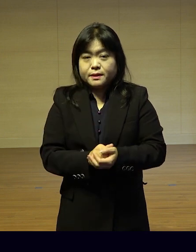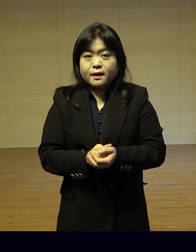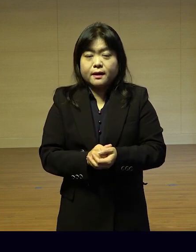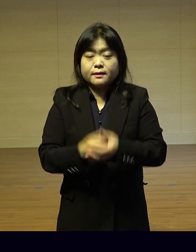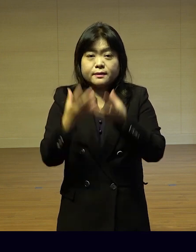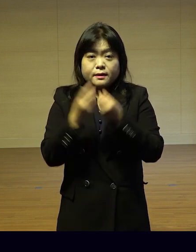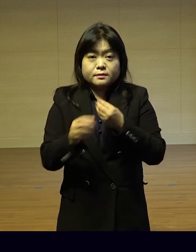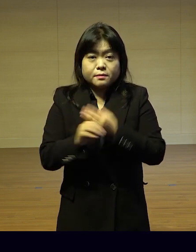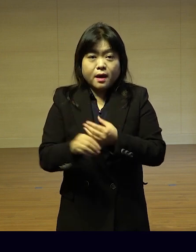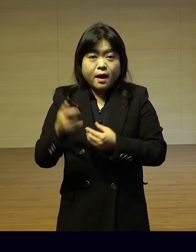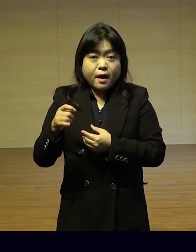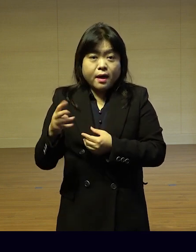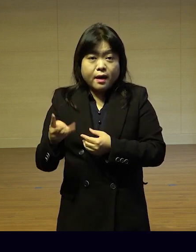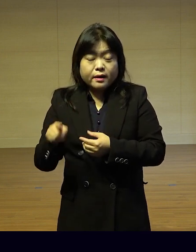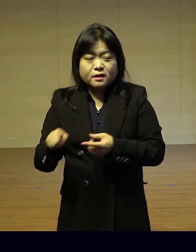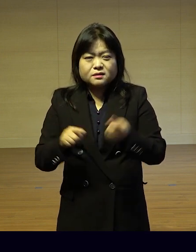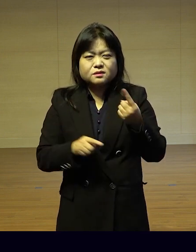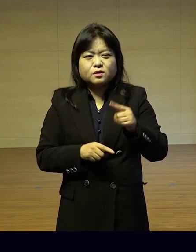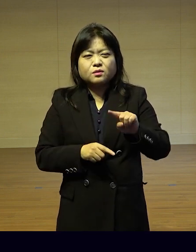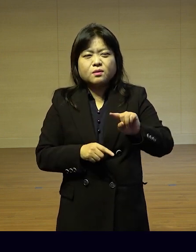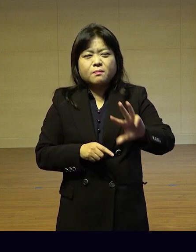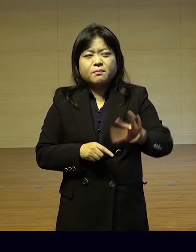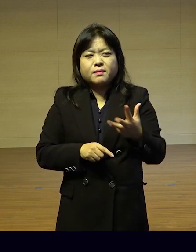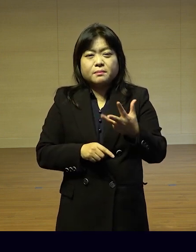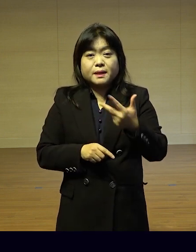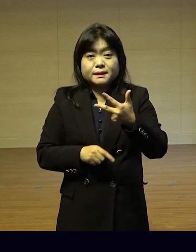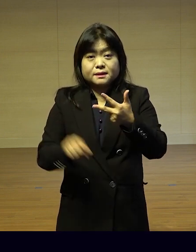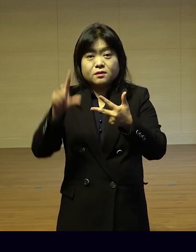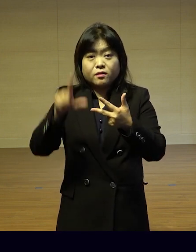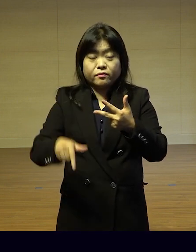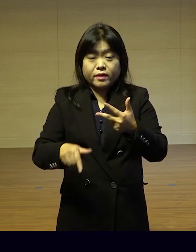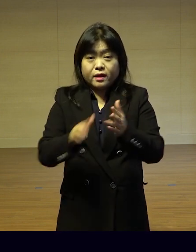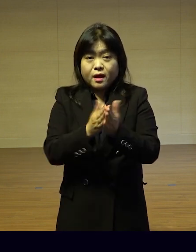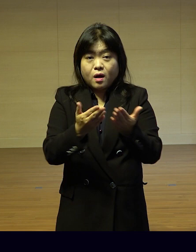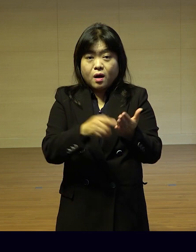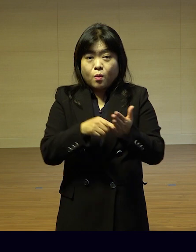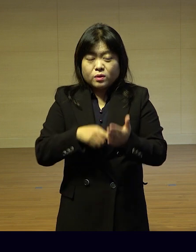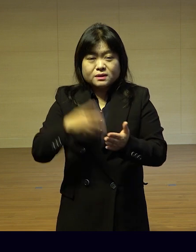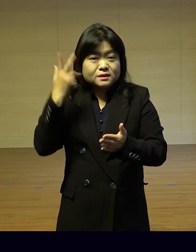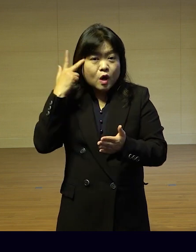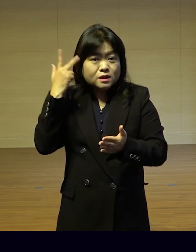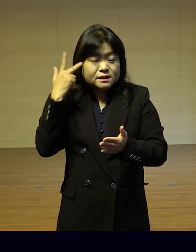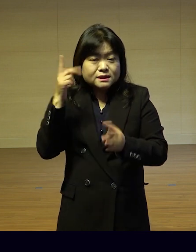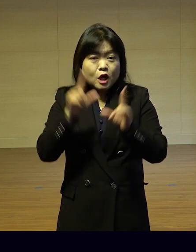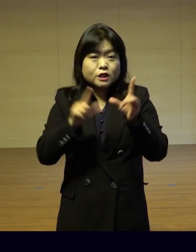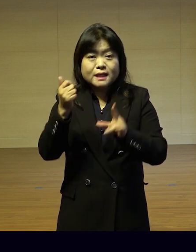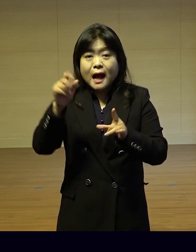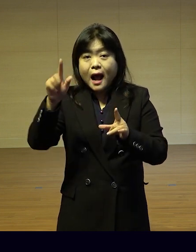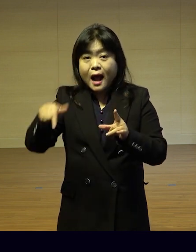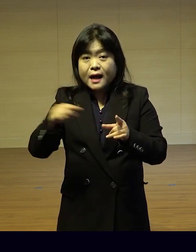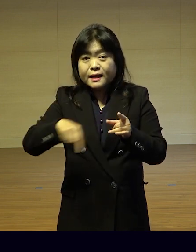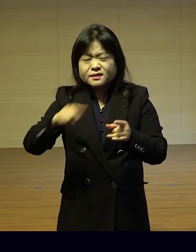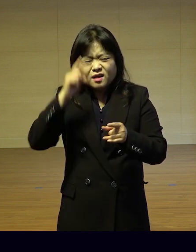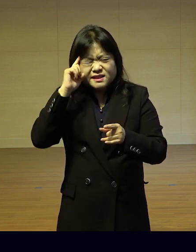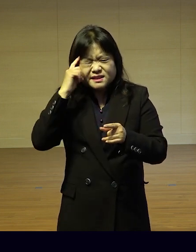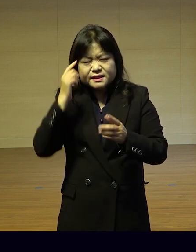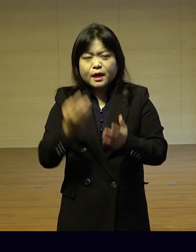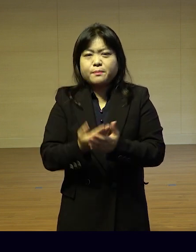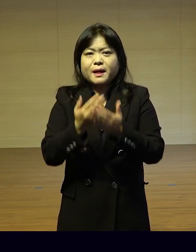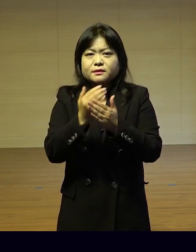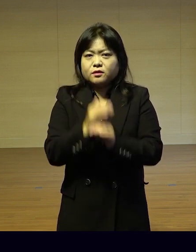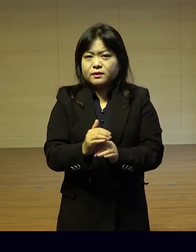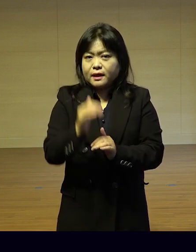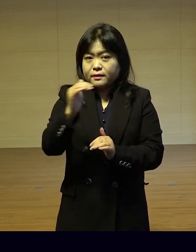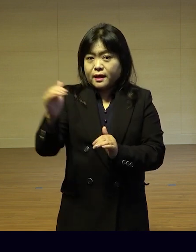예컨대 해겔의 주저인 1807년에 나온 정신현상학에서의 우리의 지혜 인식의 발전